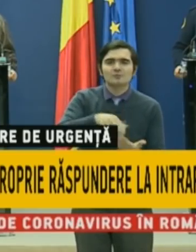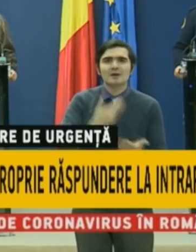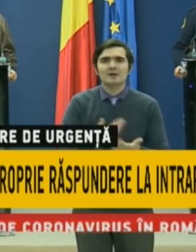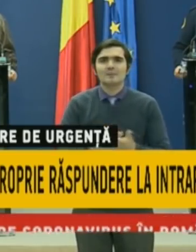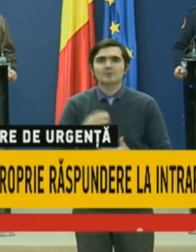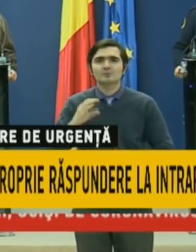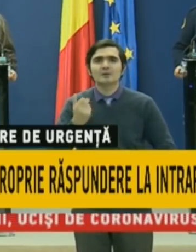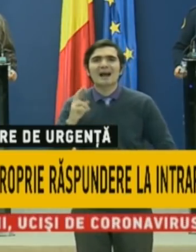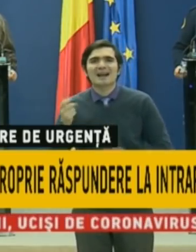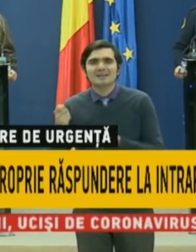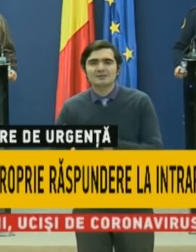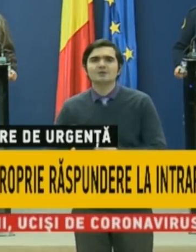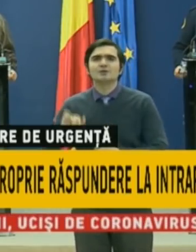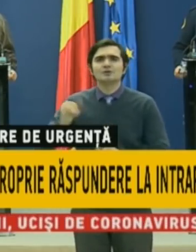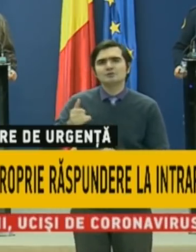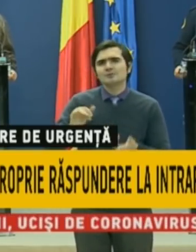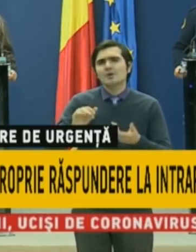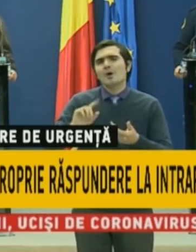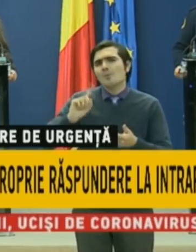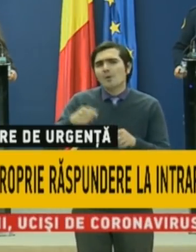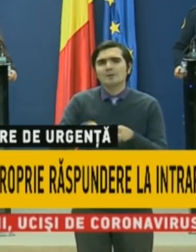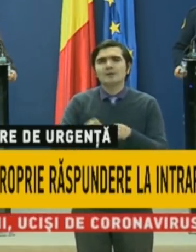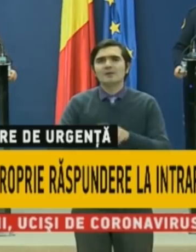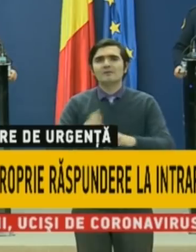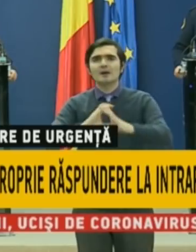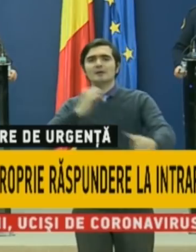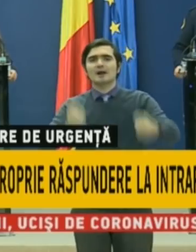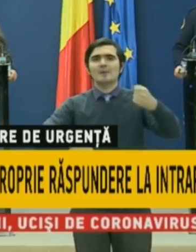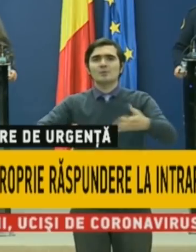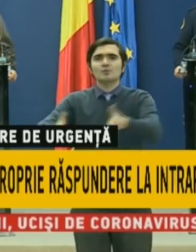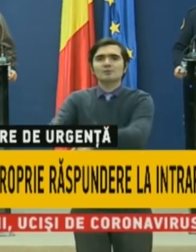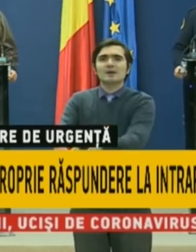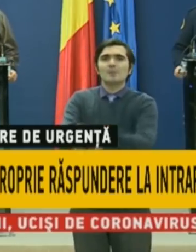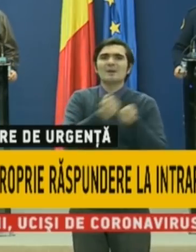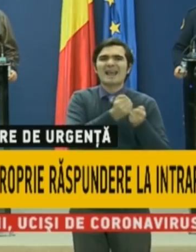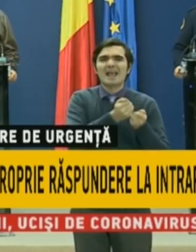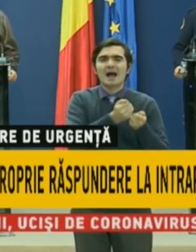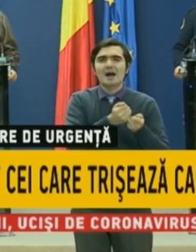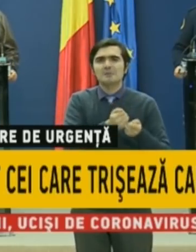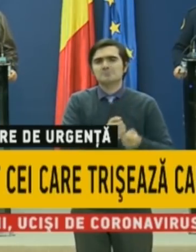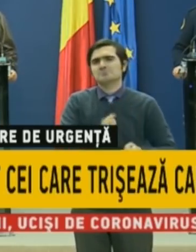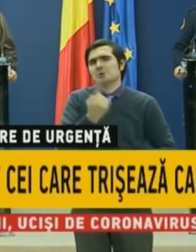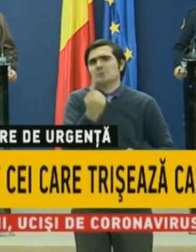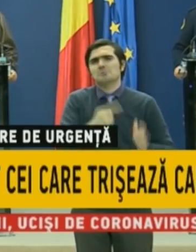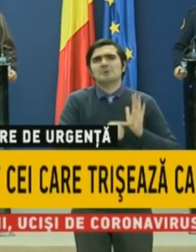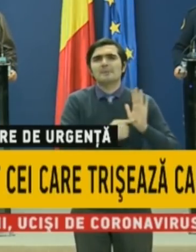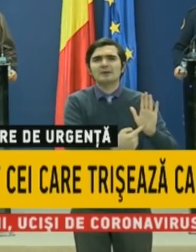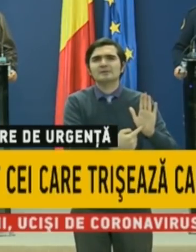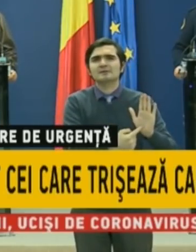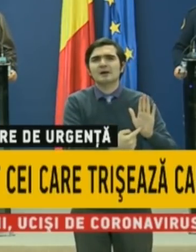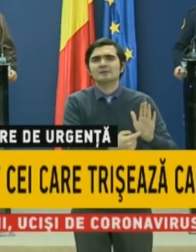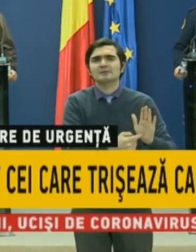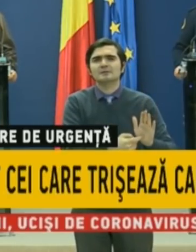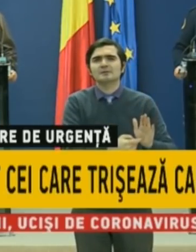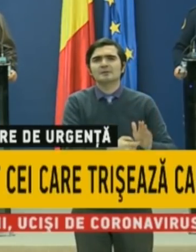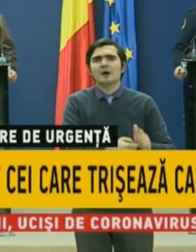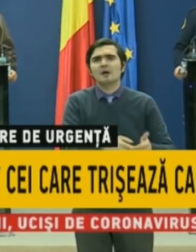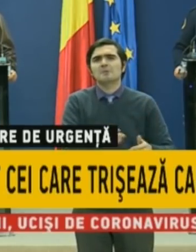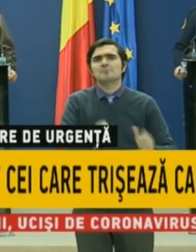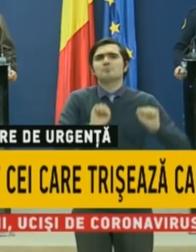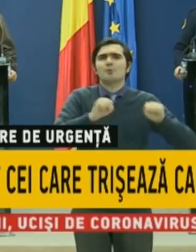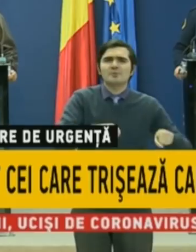sa, iar camionul poate fi preluat, în acest caz, de un reprezentant al